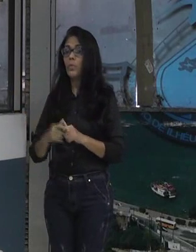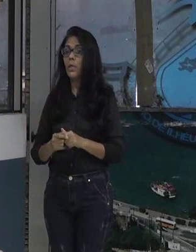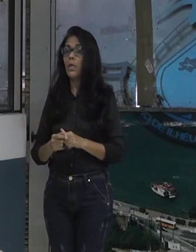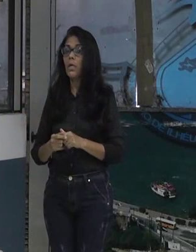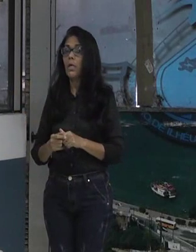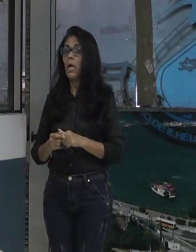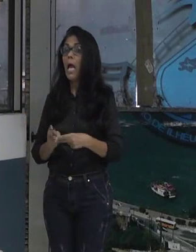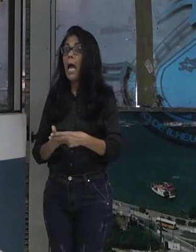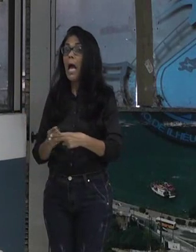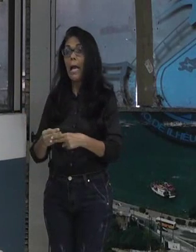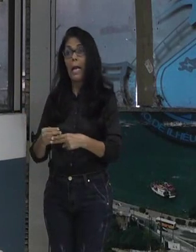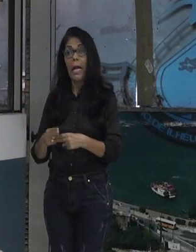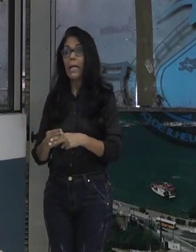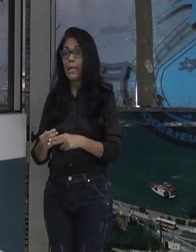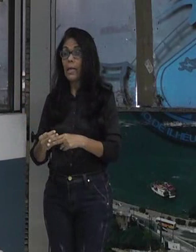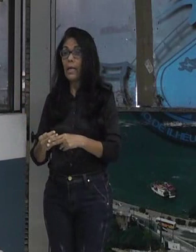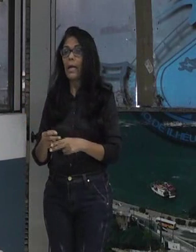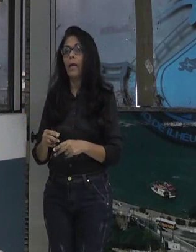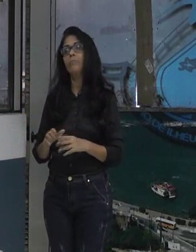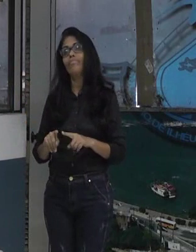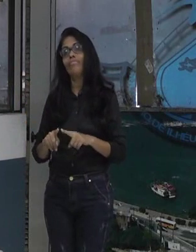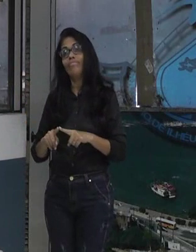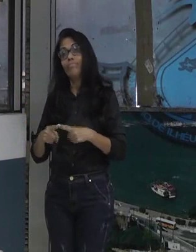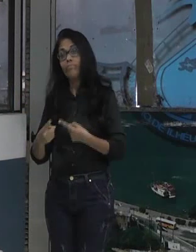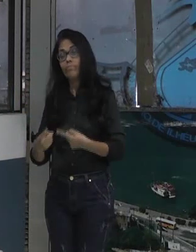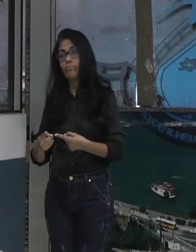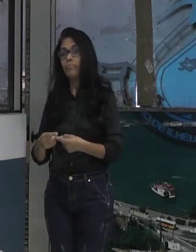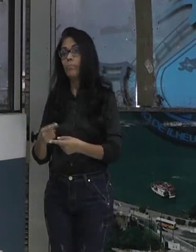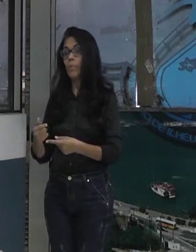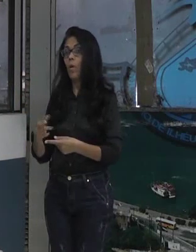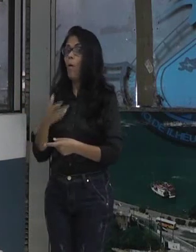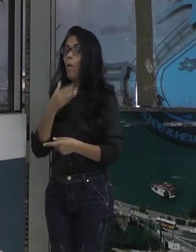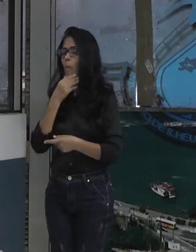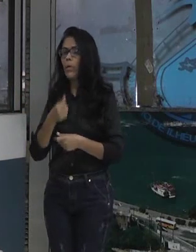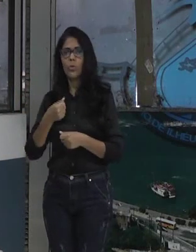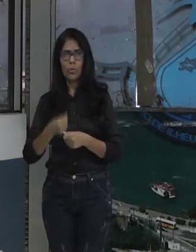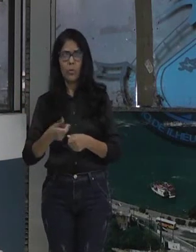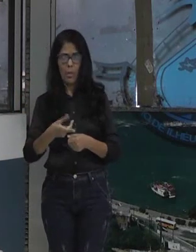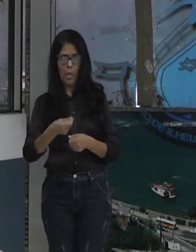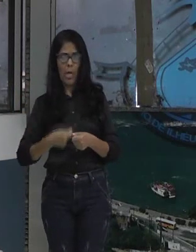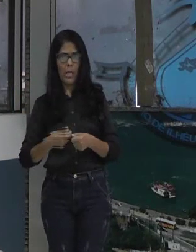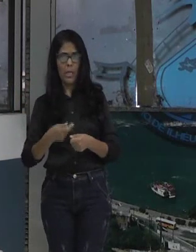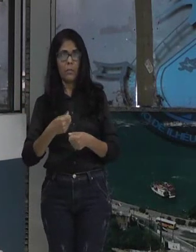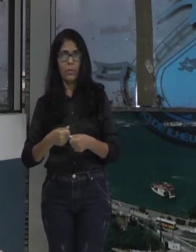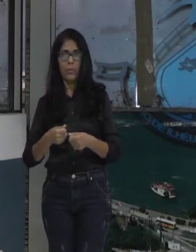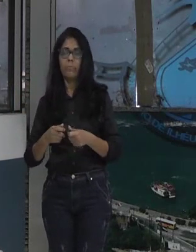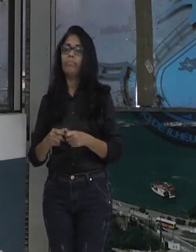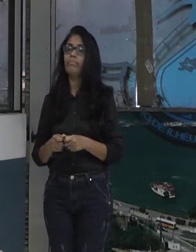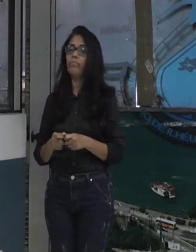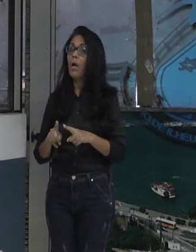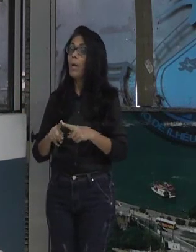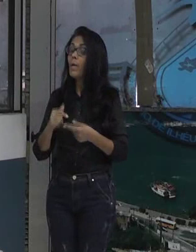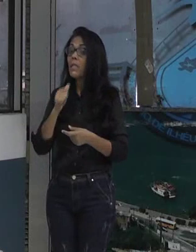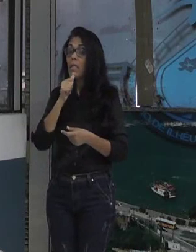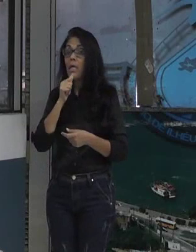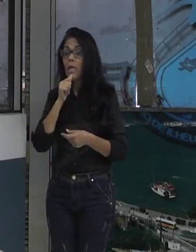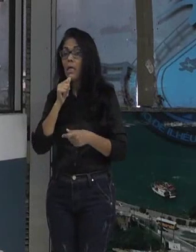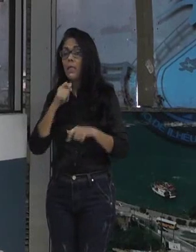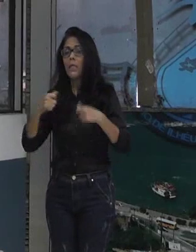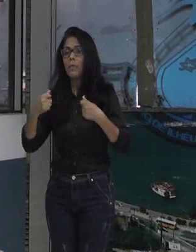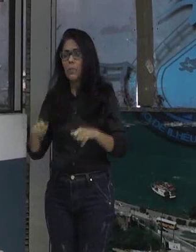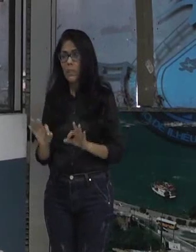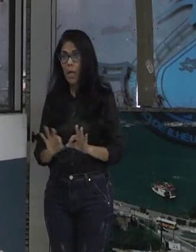sendo pago no ônibus, tem que ter o cobrador, porque senão o motorista vai estar pondo em risco a